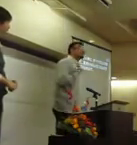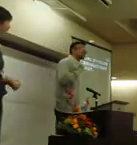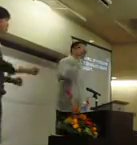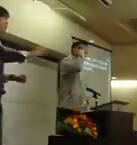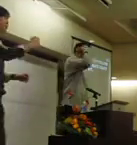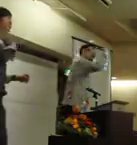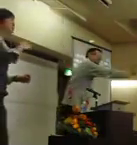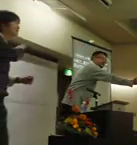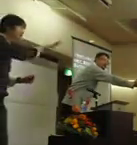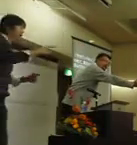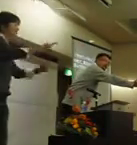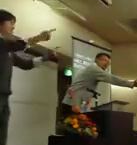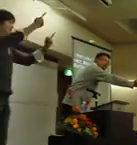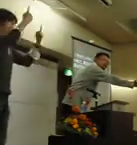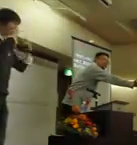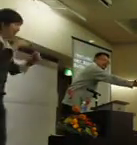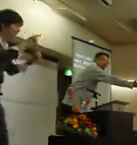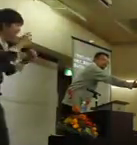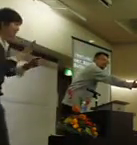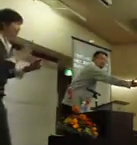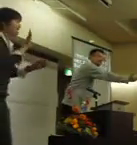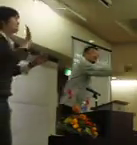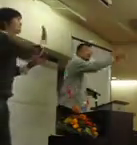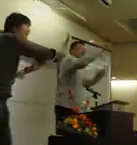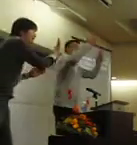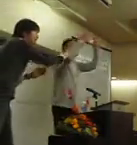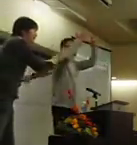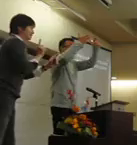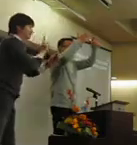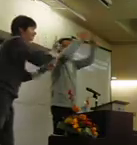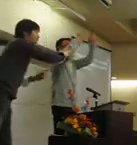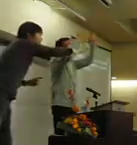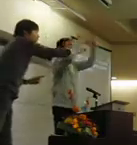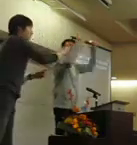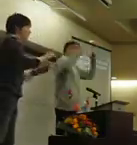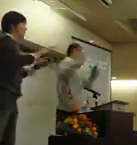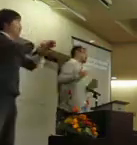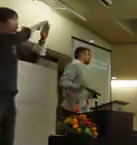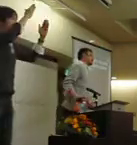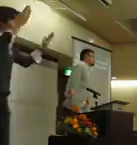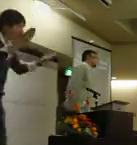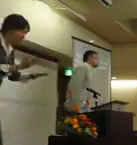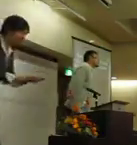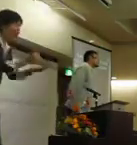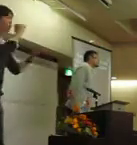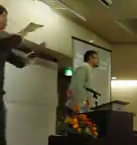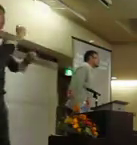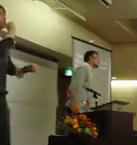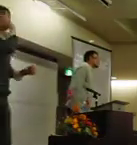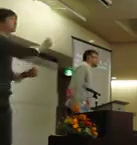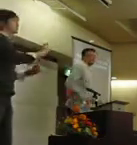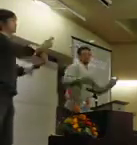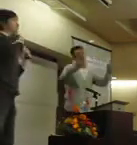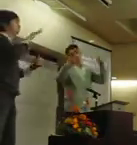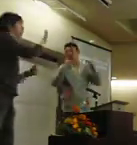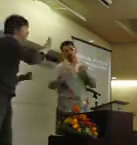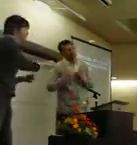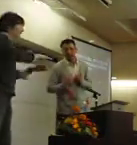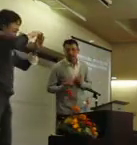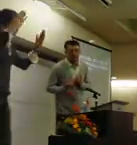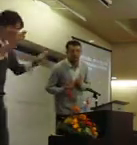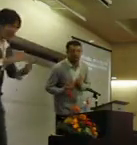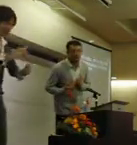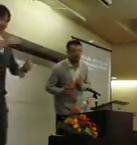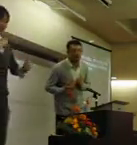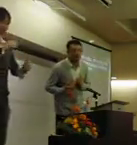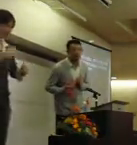僕たちが前に前進するには全てのものを許さなきゃいけないんです。自分自身を許さ